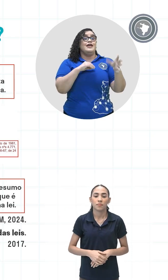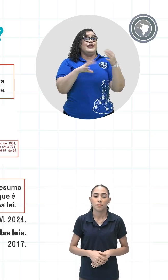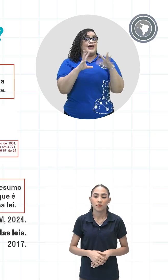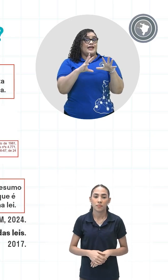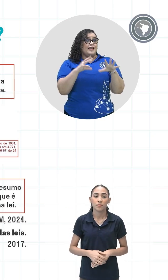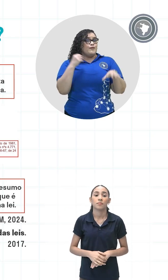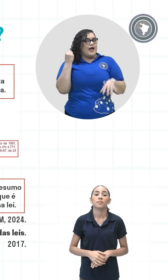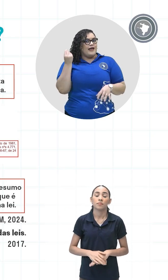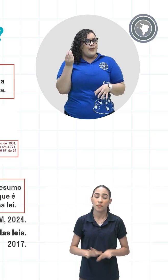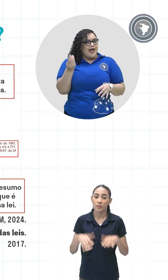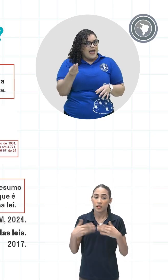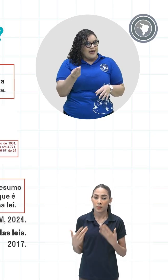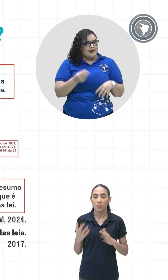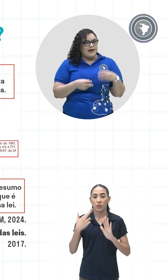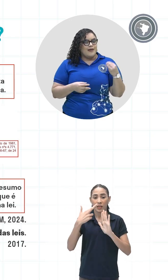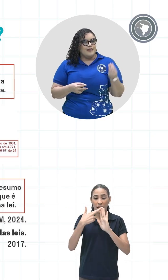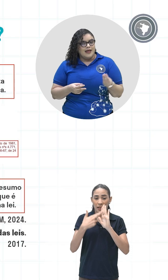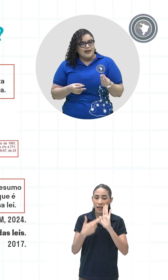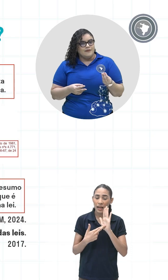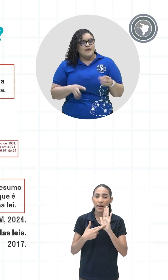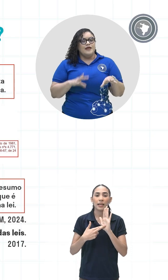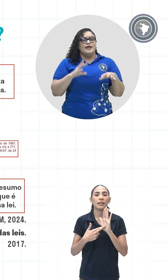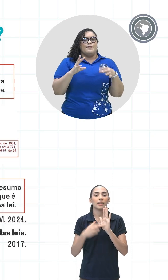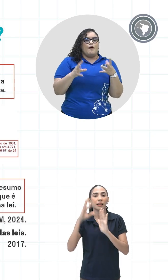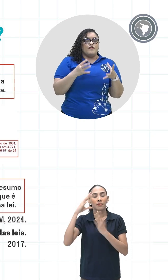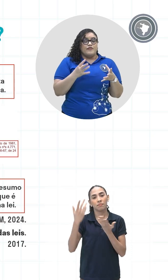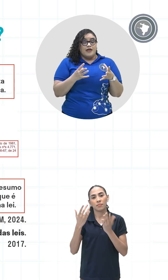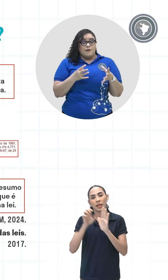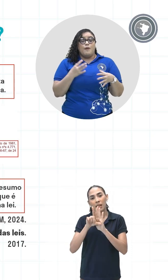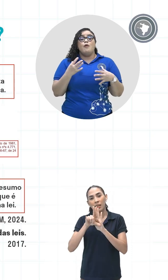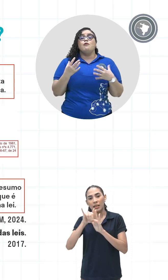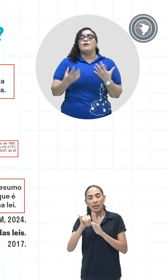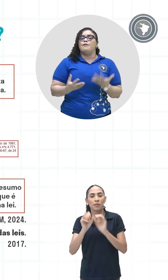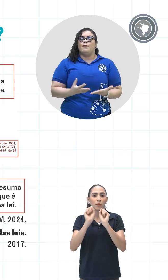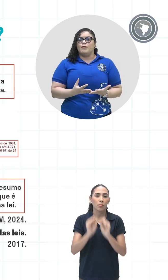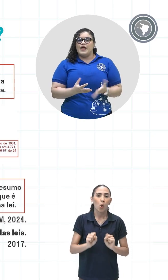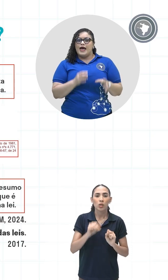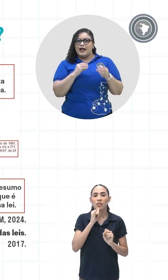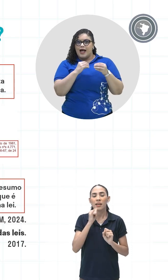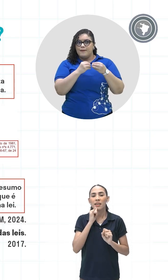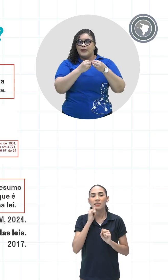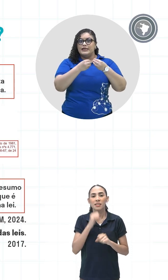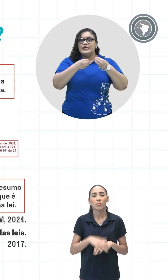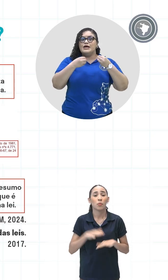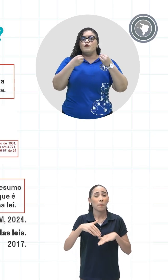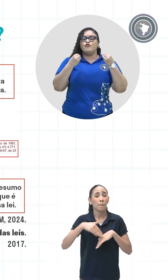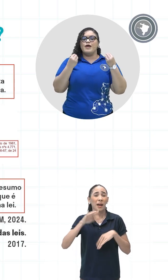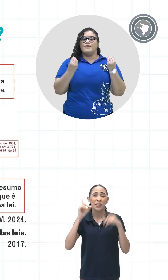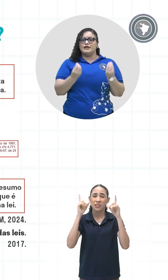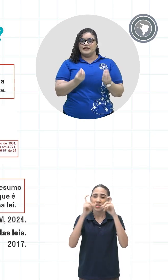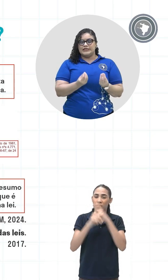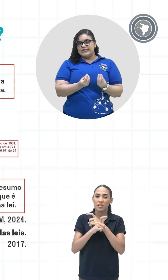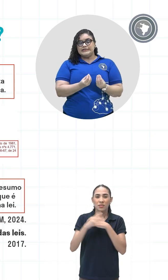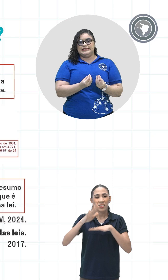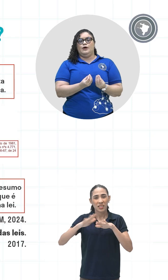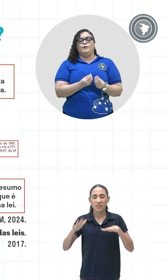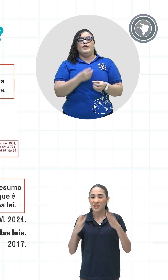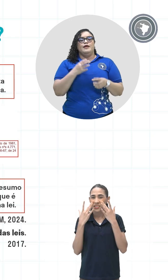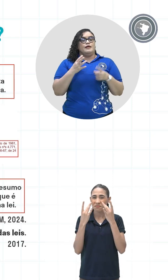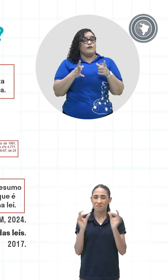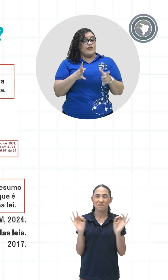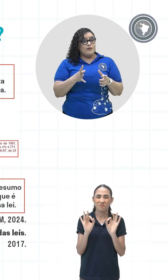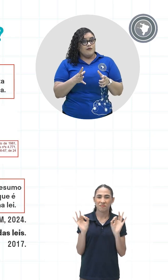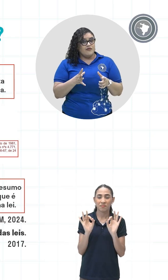diante. E aí, aquela regra, aquela lei que pode ser um pouco impopular, acaba não chamando a